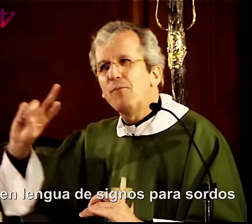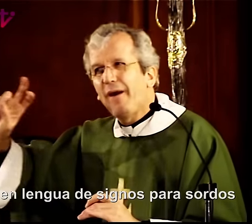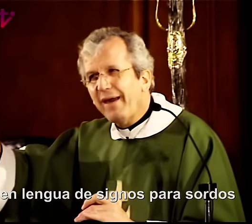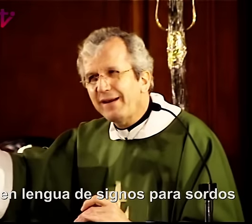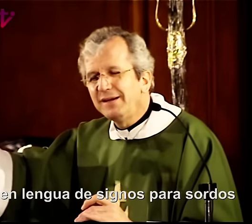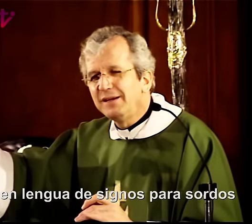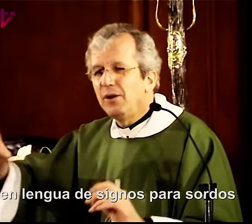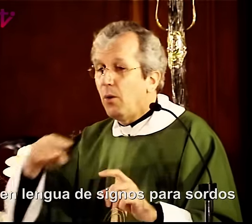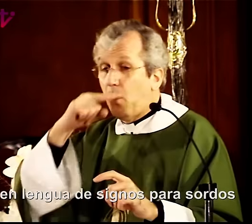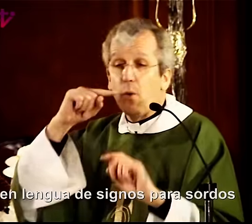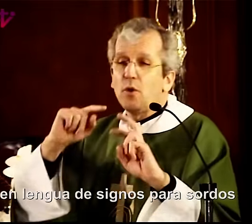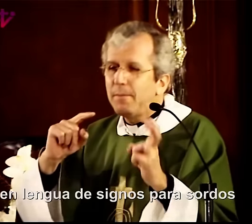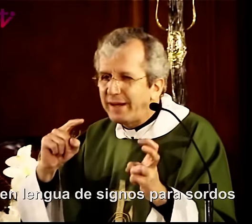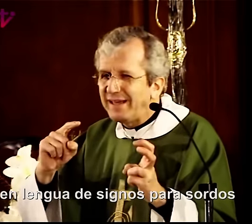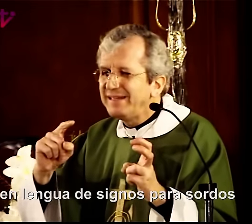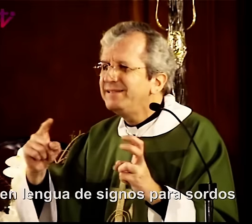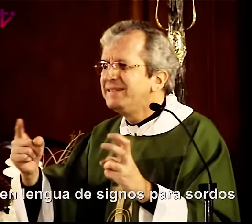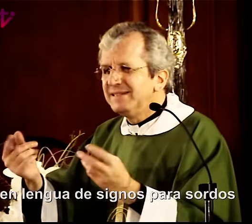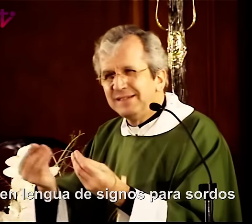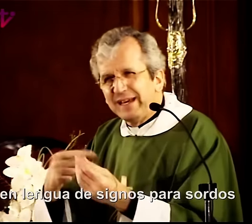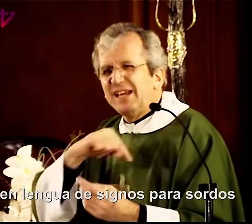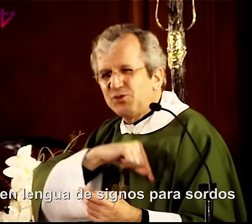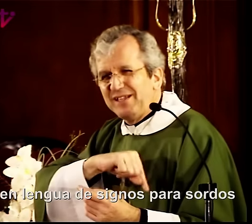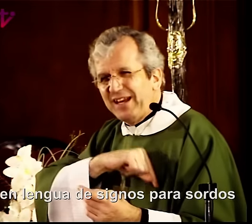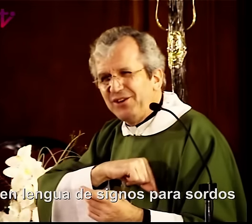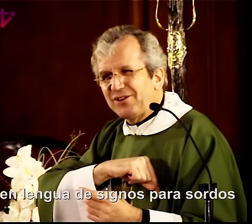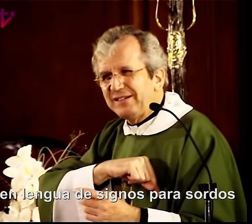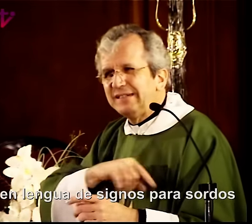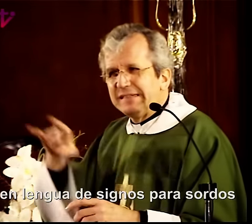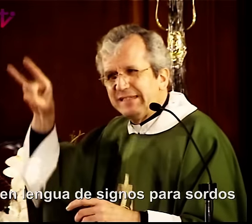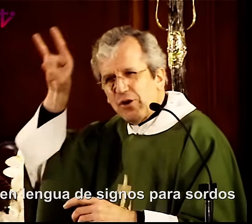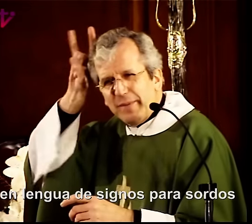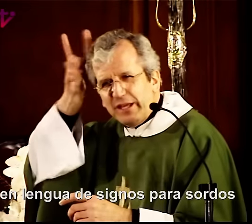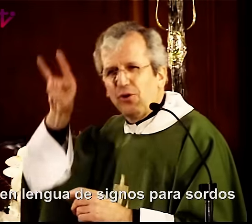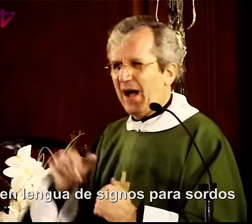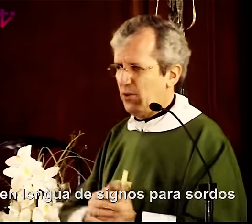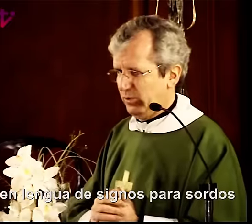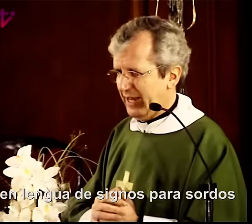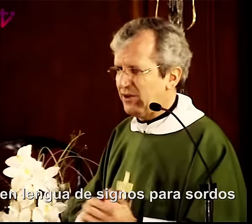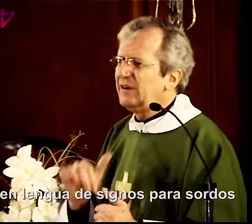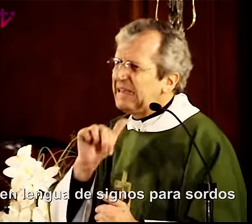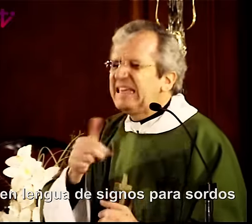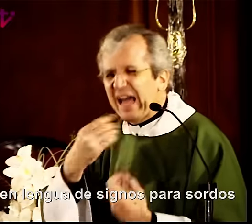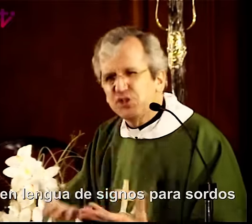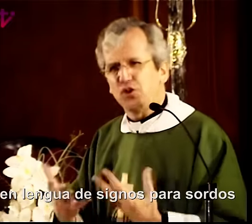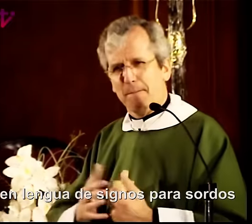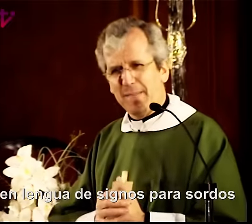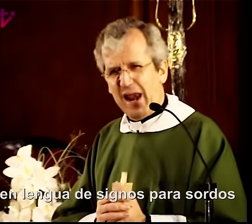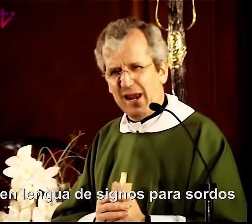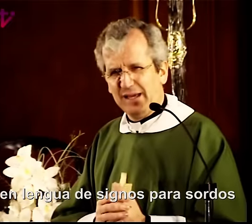mujer o a un hombre, en su interior ya ha cometido adulterio, ya ha hecho mal. Es